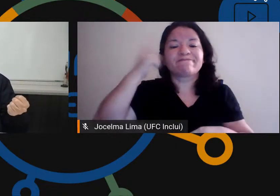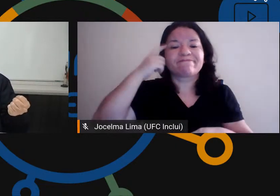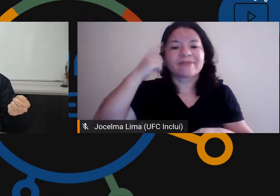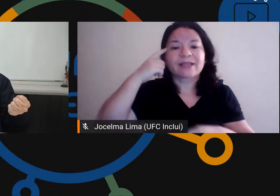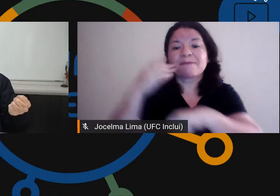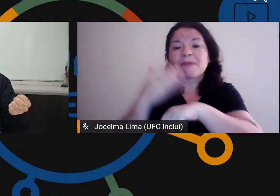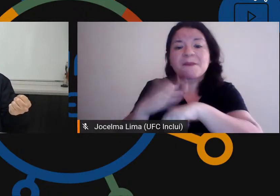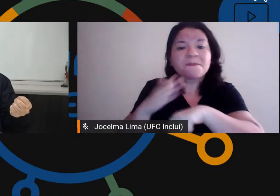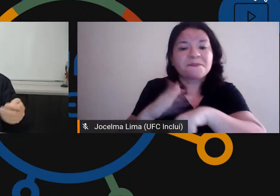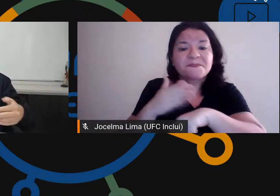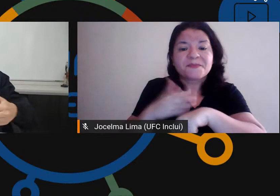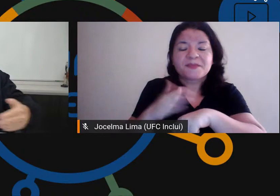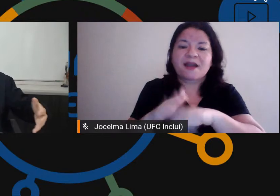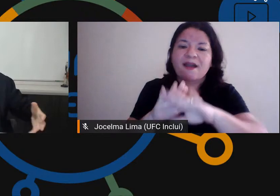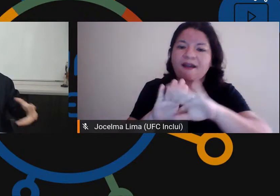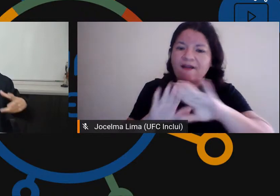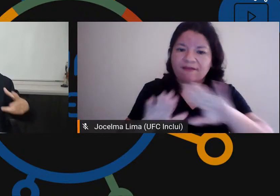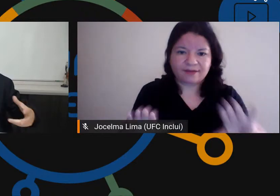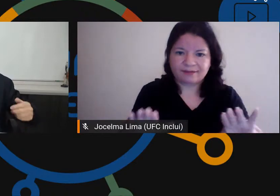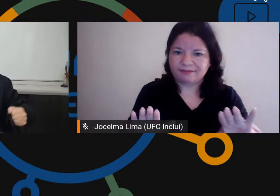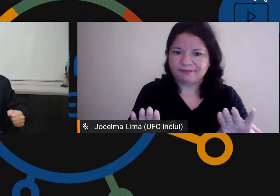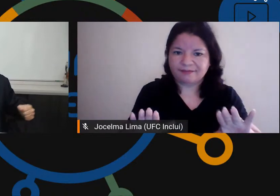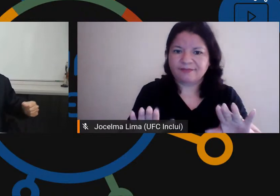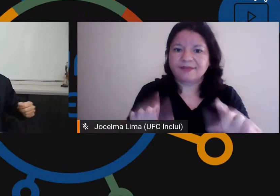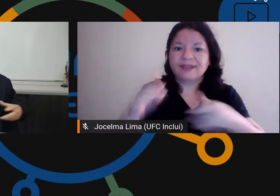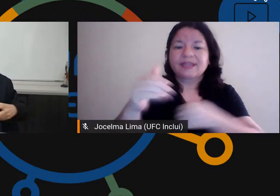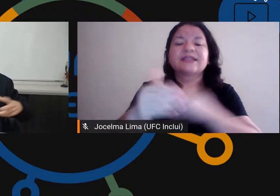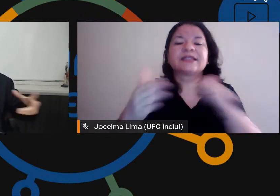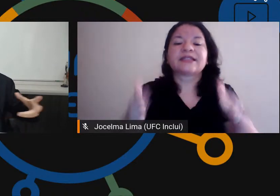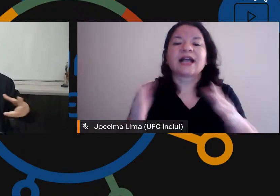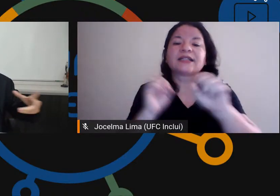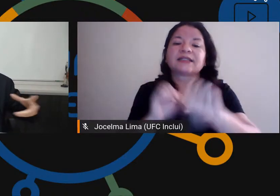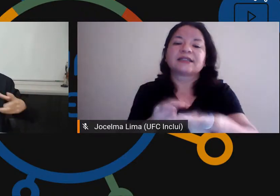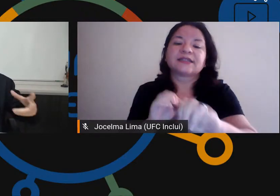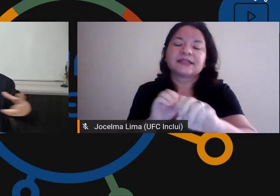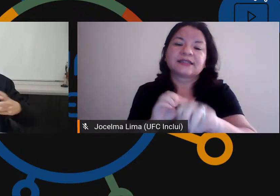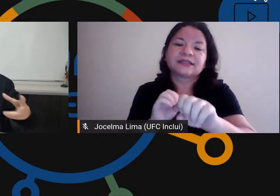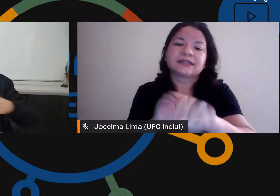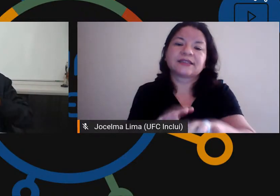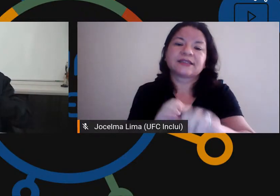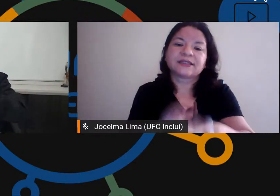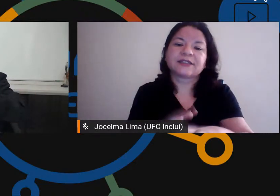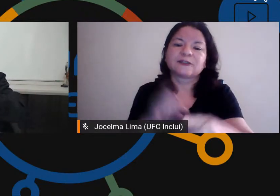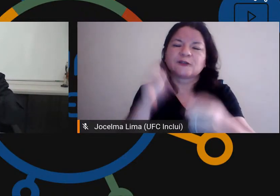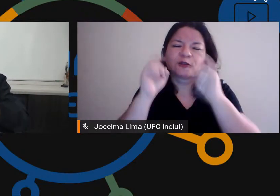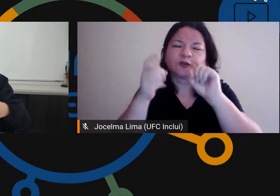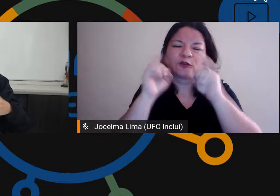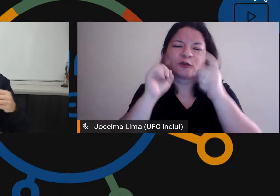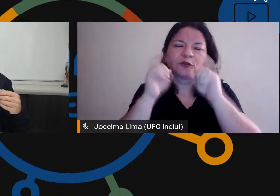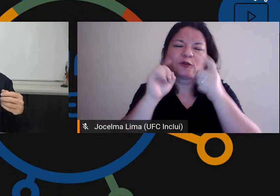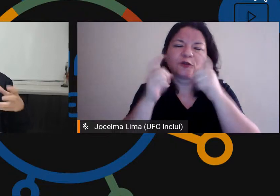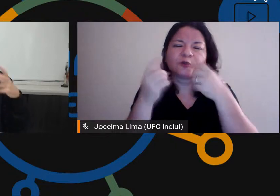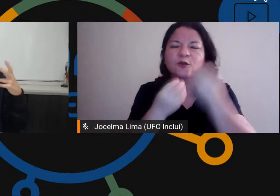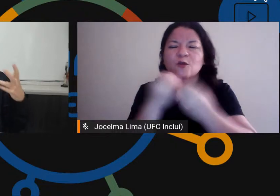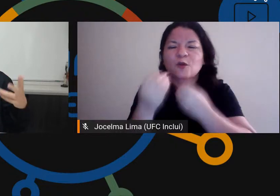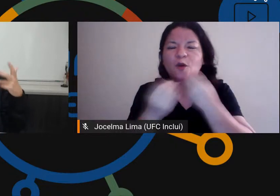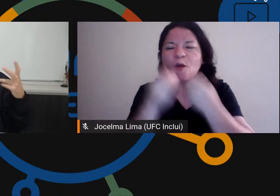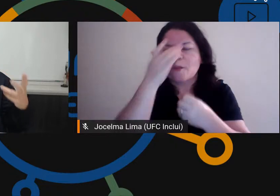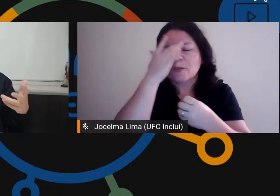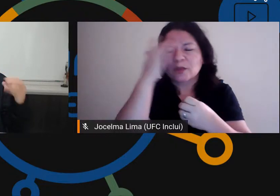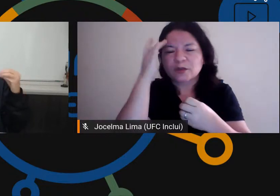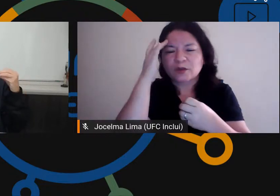assim. Não é? Você está numa sala de aula dando aula, você está discutindo questões e relações entre pessoas, você